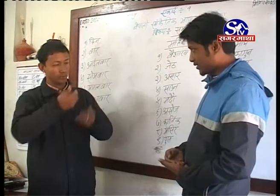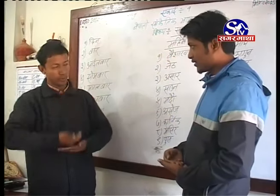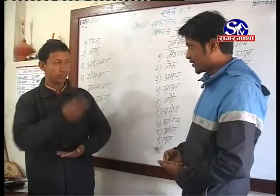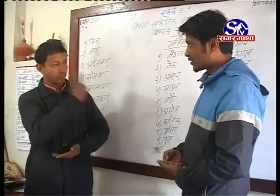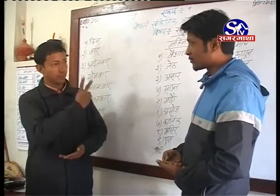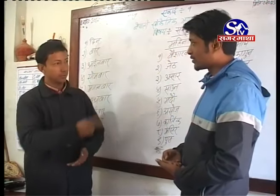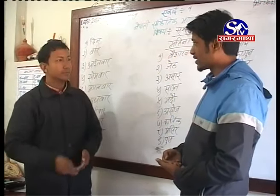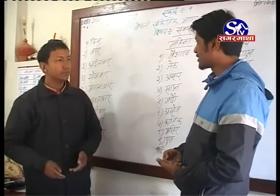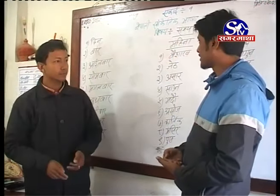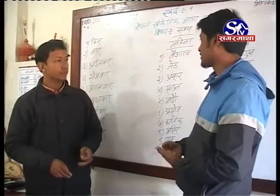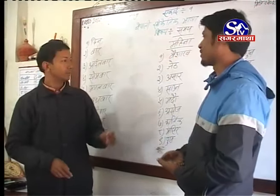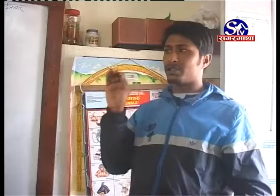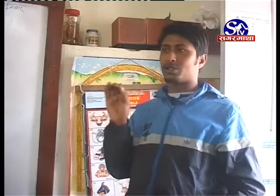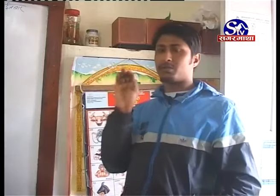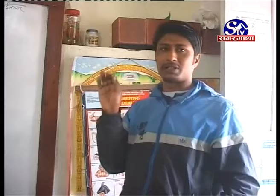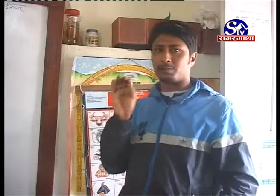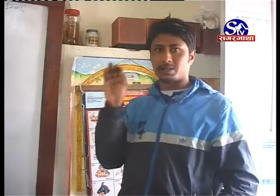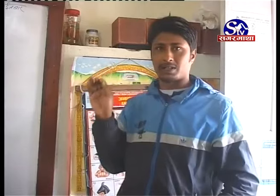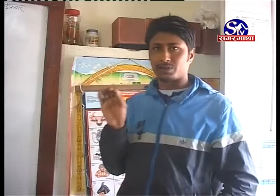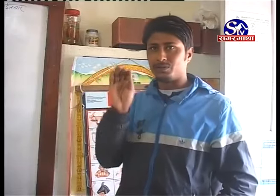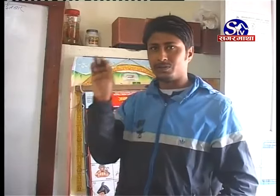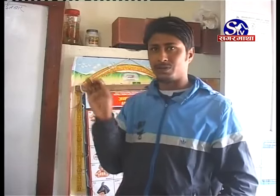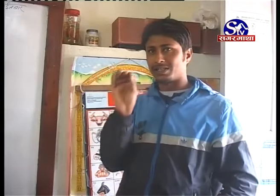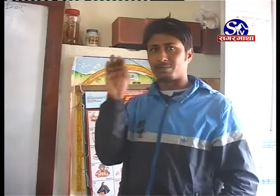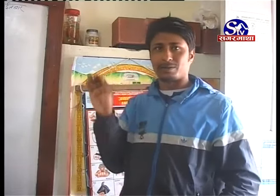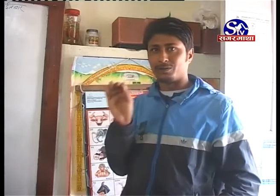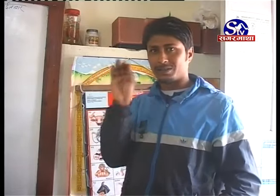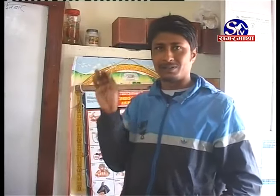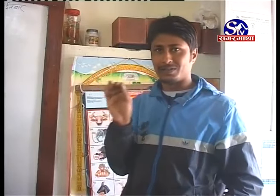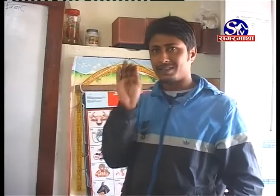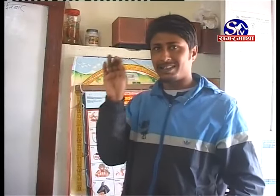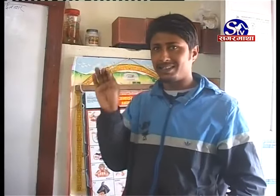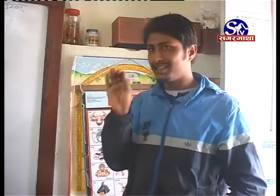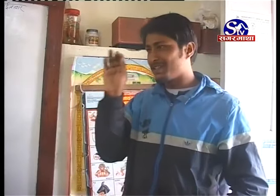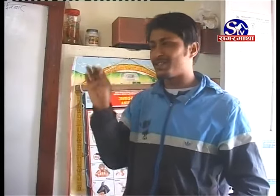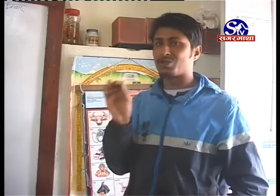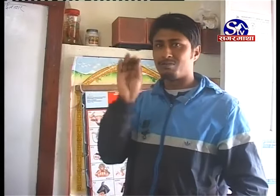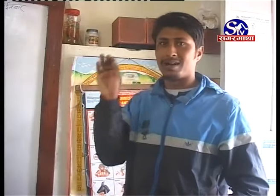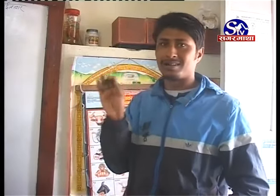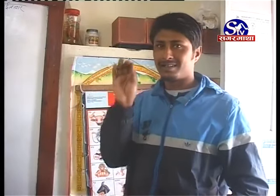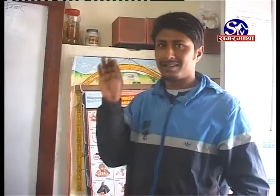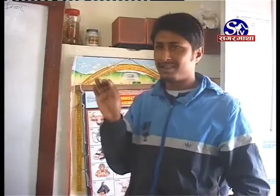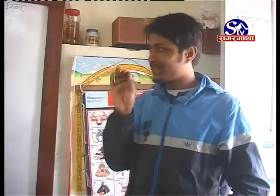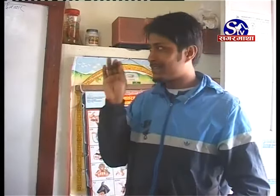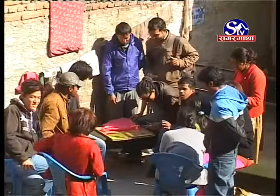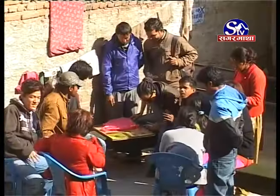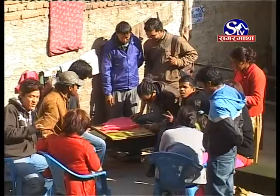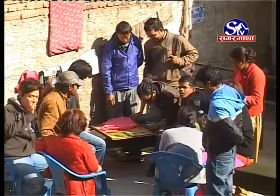संकेतका भाषा पनि बुझ्ने र सुन्न बोल्न पनि सक्ने यस्ता दोभाषीहरू संगठित पनि छन्। नेपाल